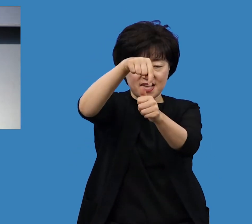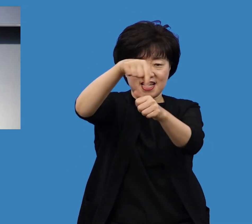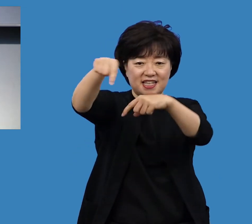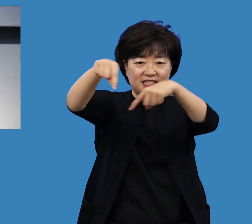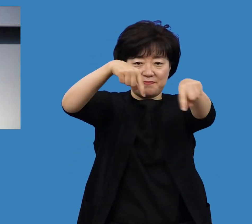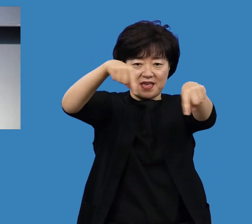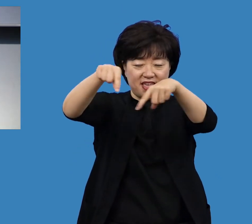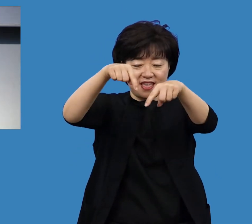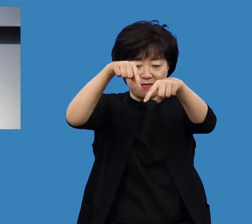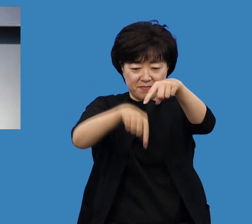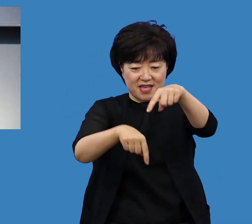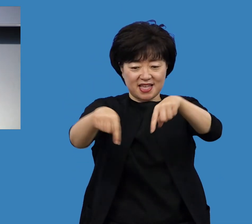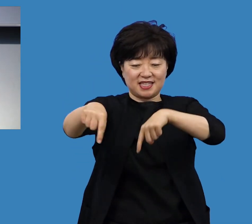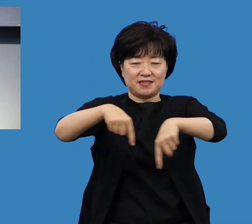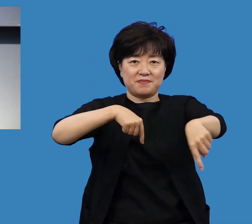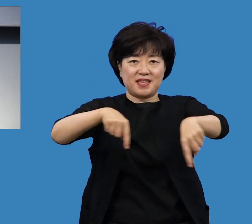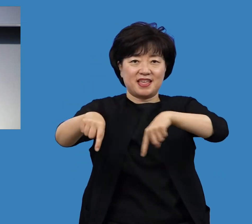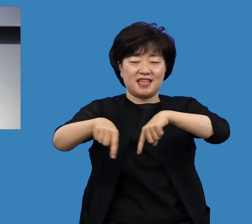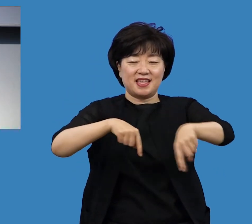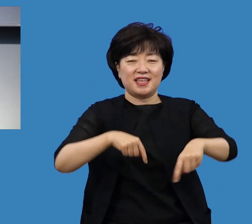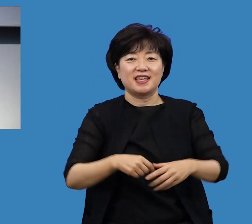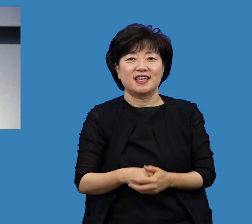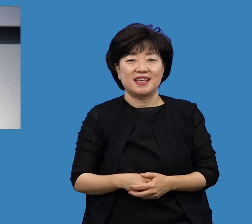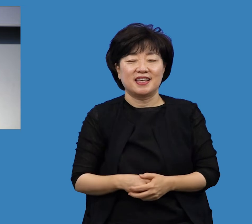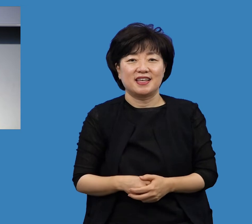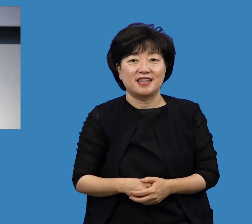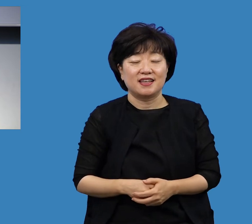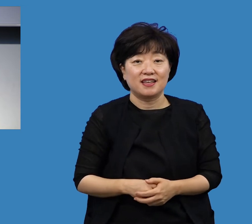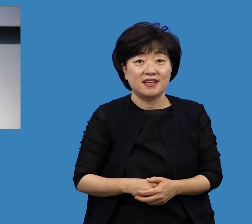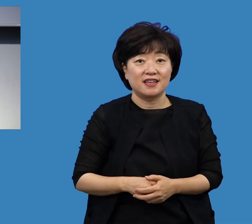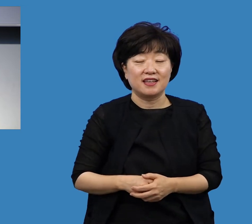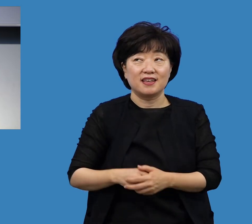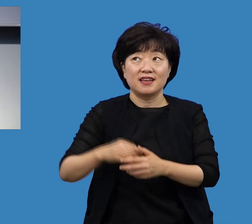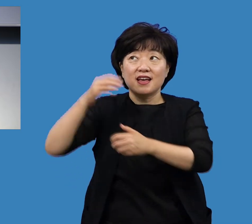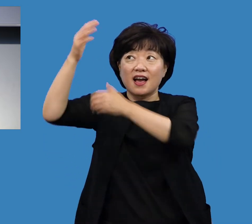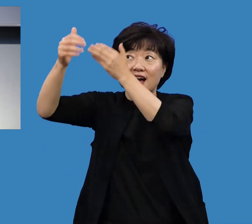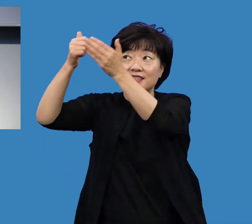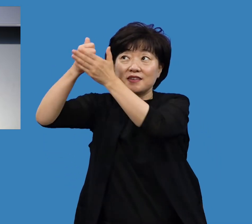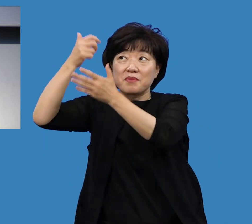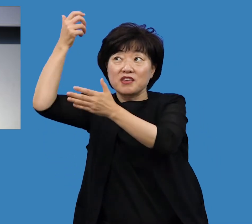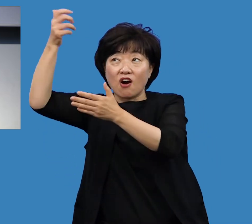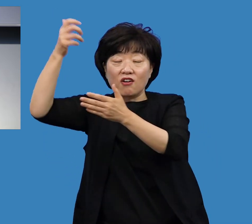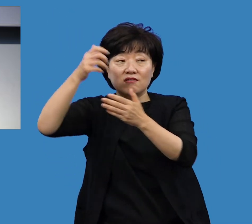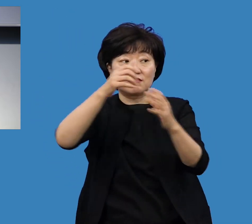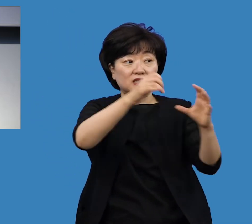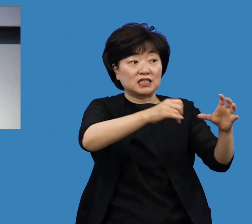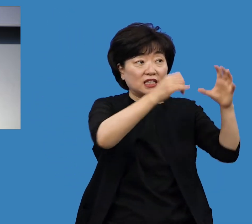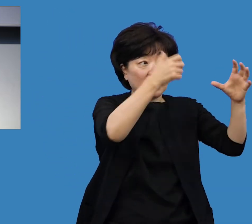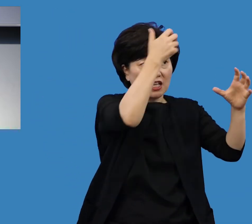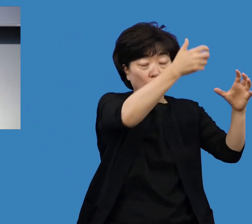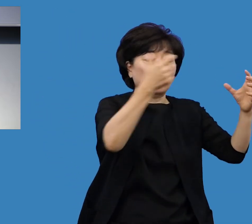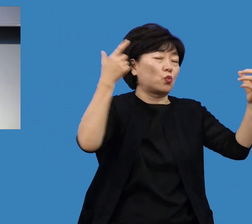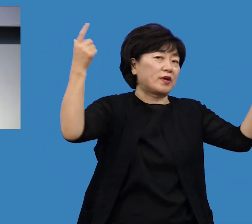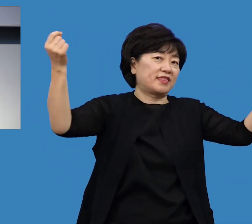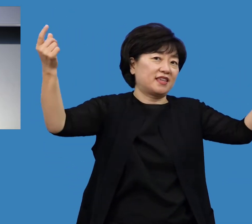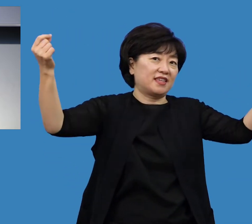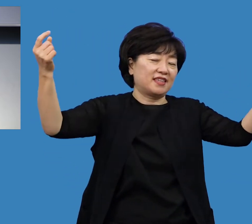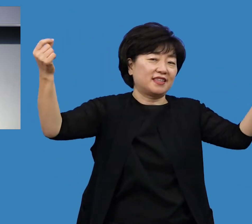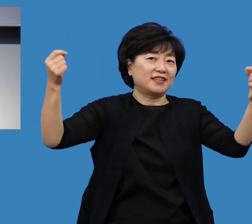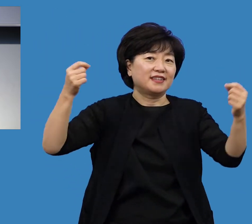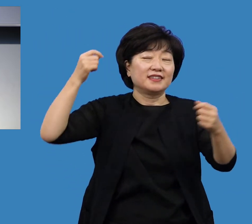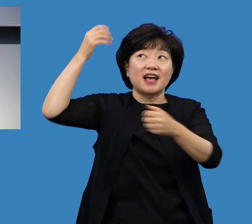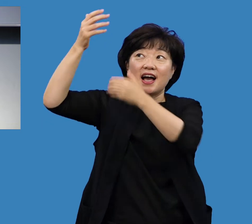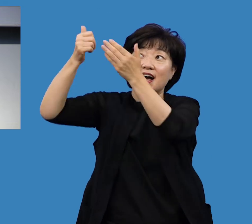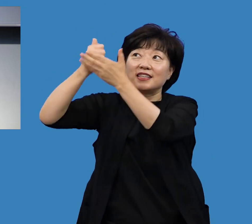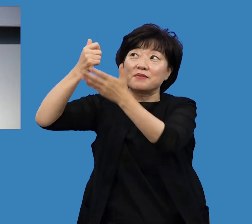시작합니다. 뭐 세상의 영이든 하나님의 영이든 비슷한 속성이 있어요. 뭐 하나님의 영을 예를 들어서 생각해 봅시다.